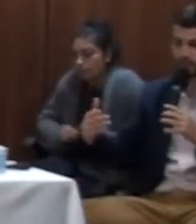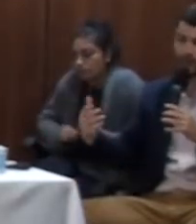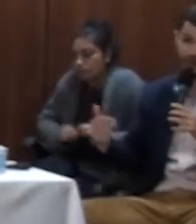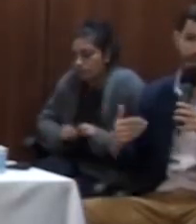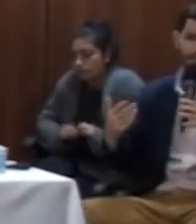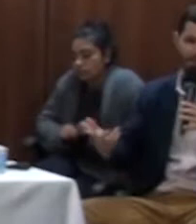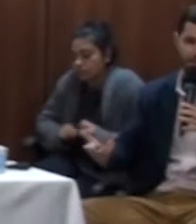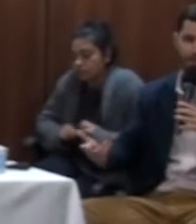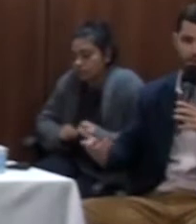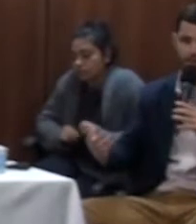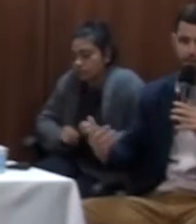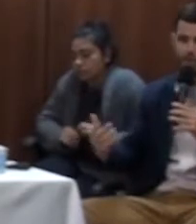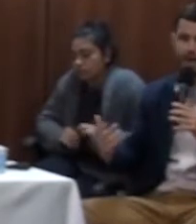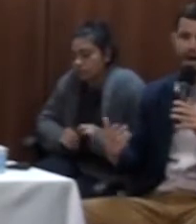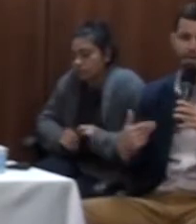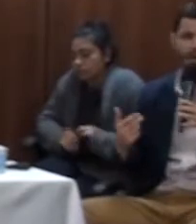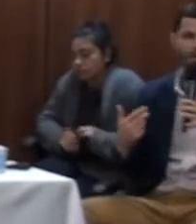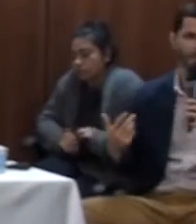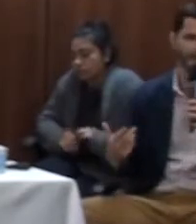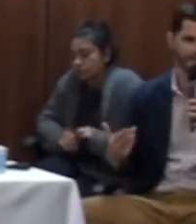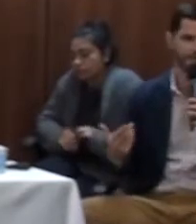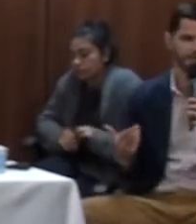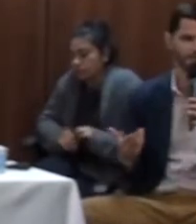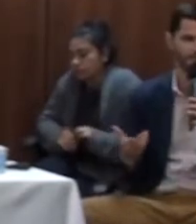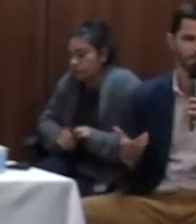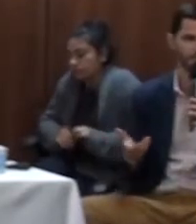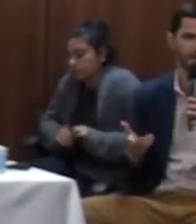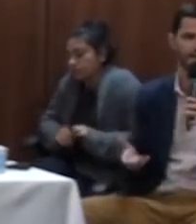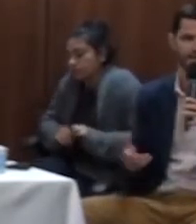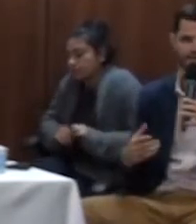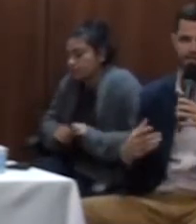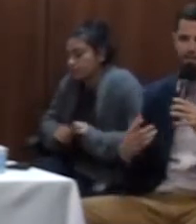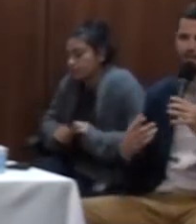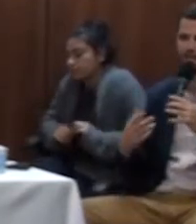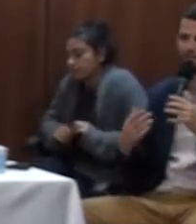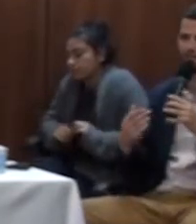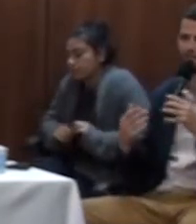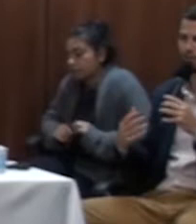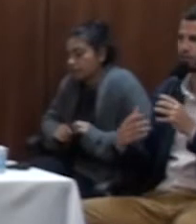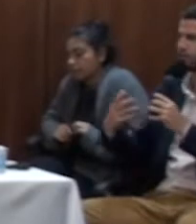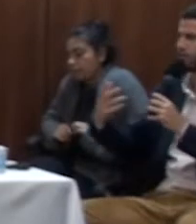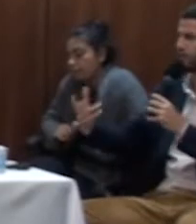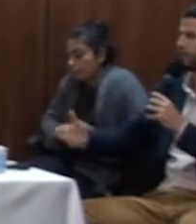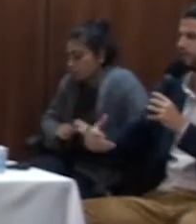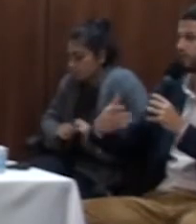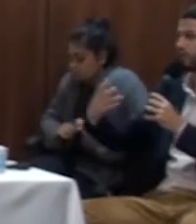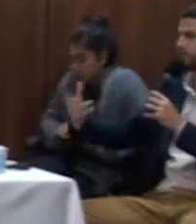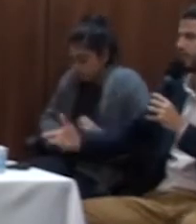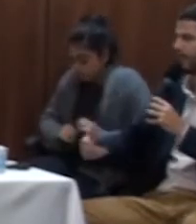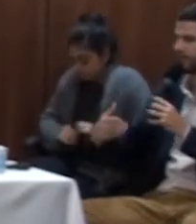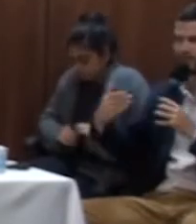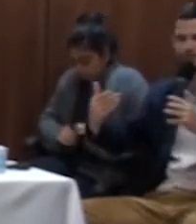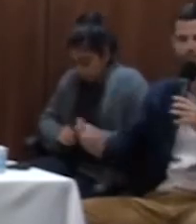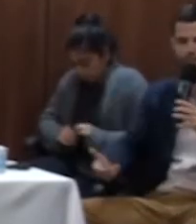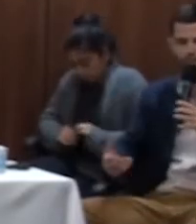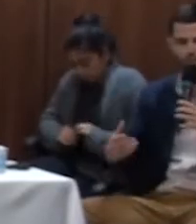formato mais geral e repasse de recursos. A maior parte das intervenções diretas, né, no sentido de construir, de ter